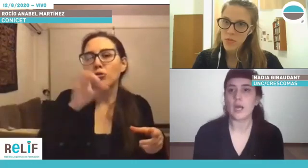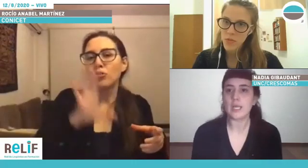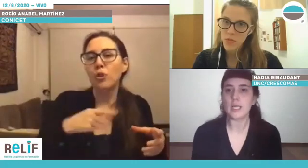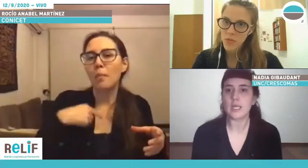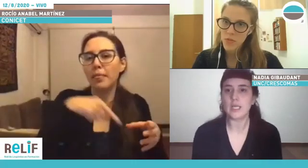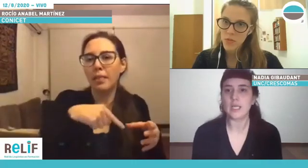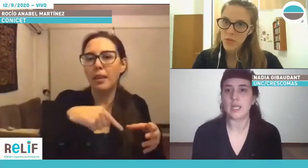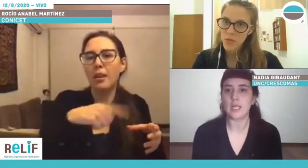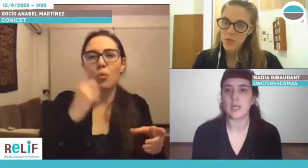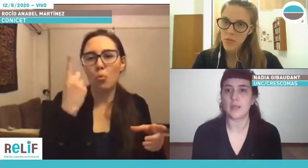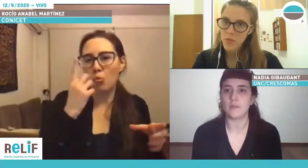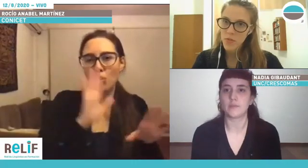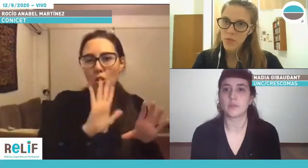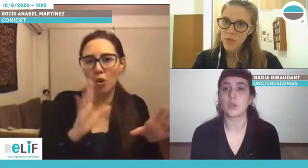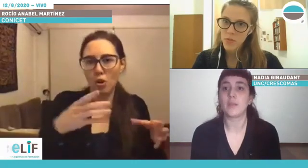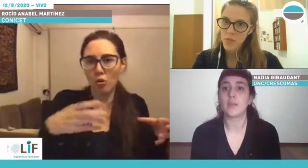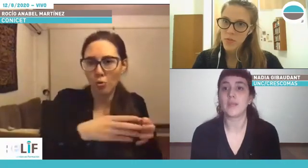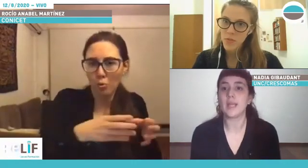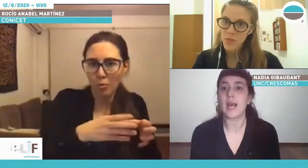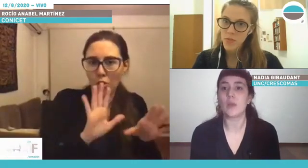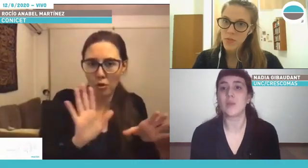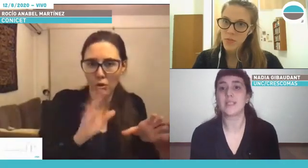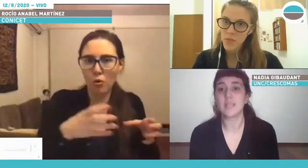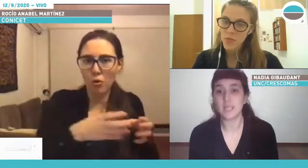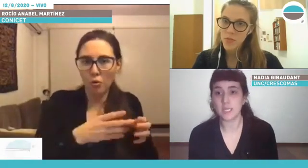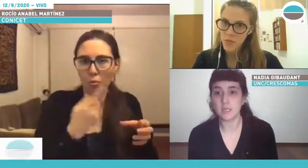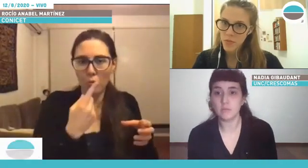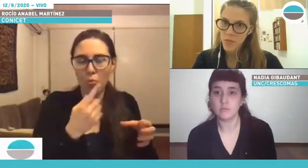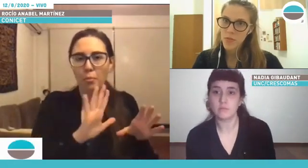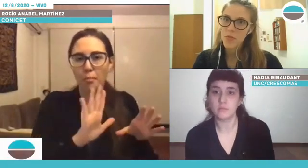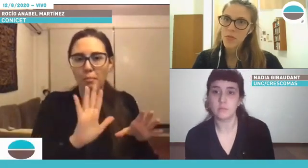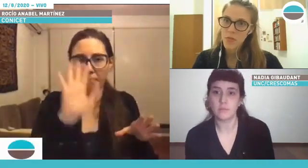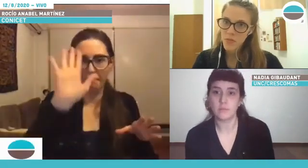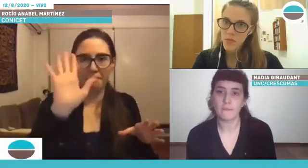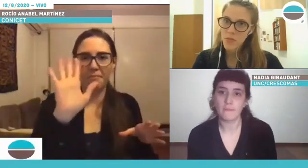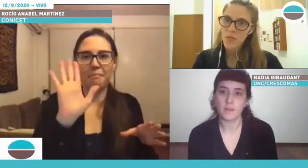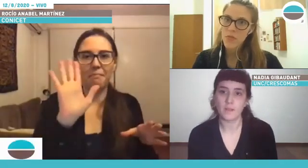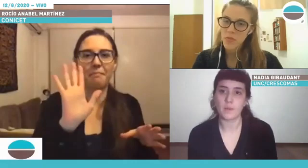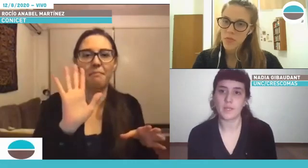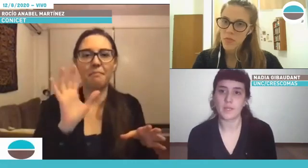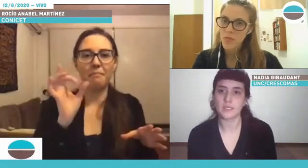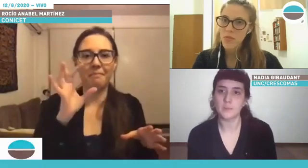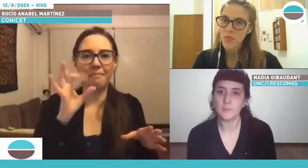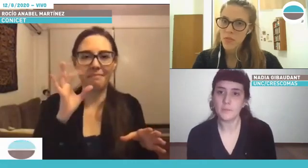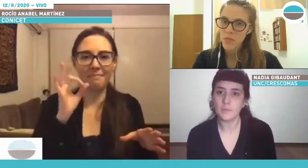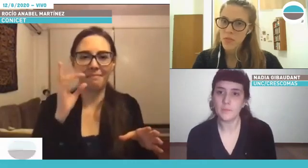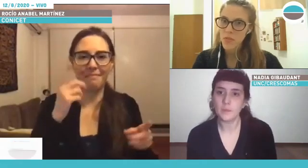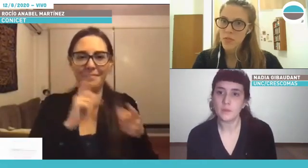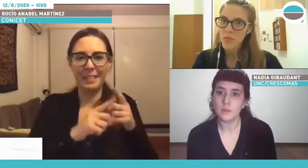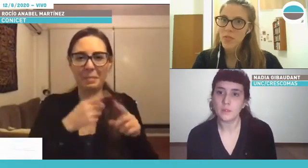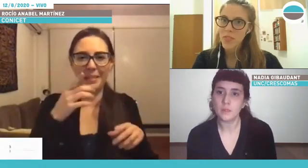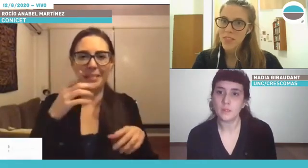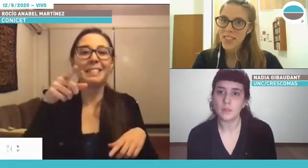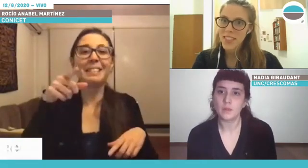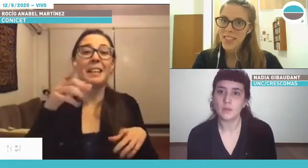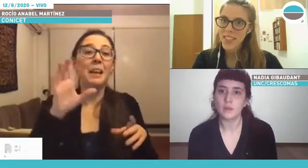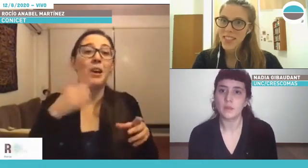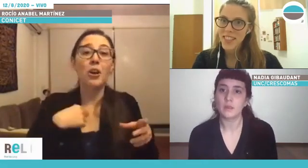otros hay que solamente hay una seña. Les voy a explicar eso.